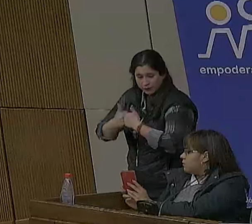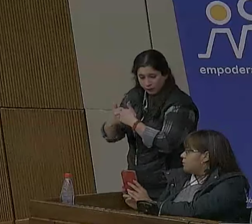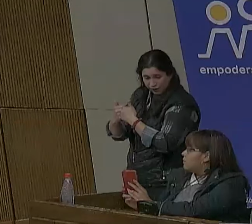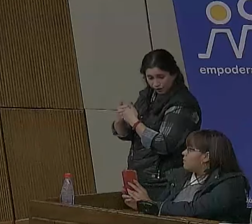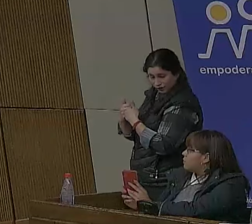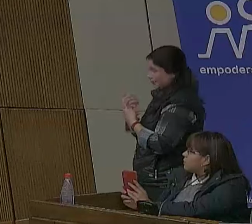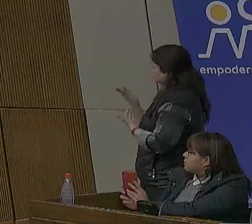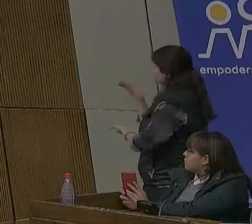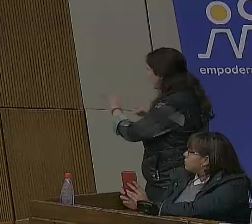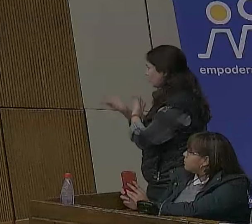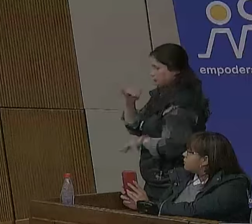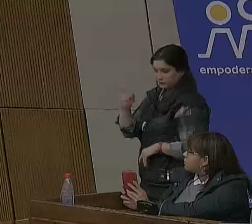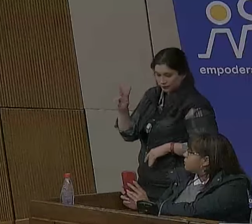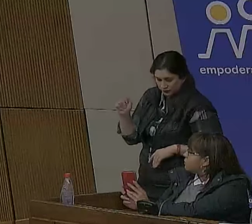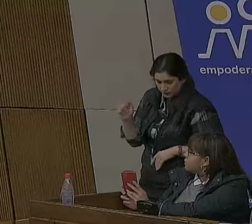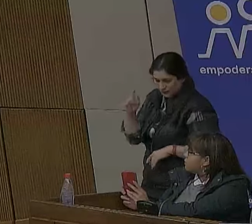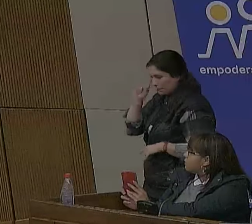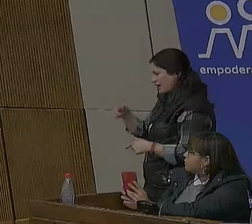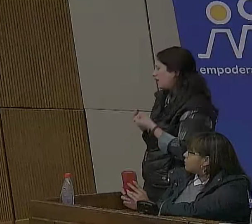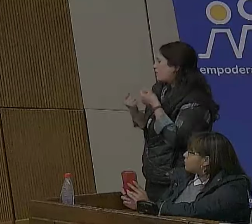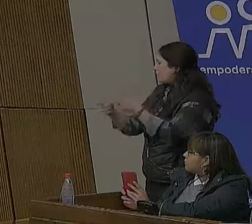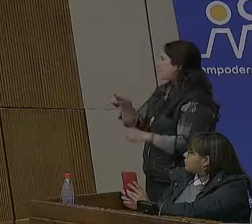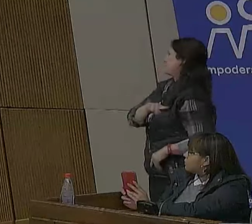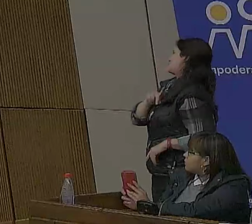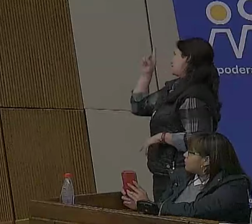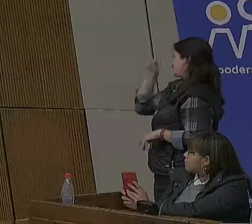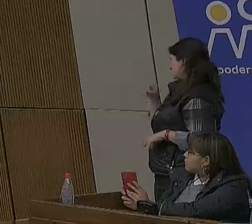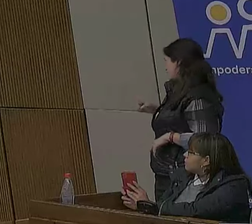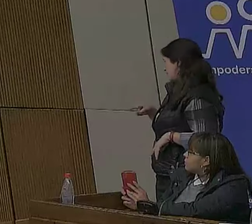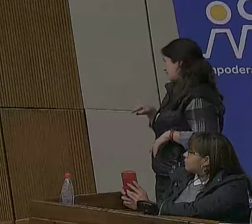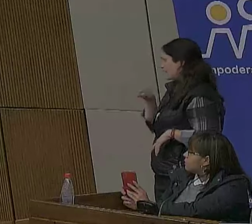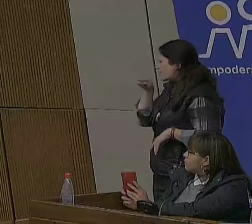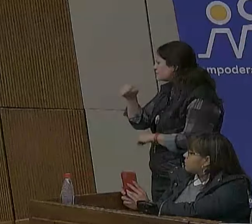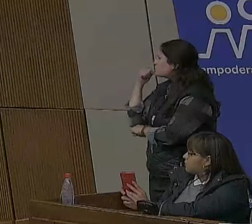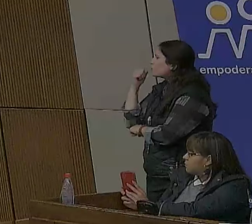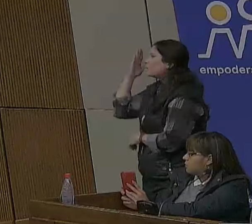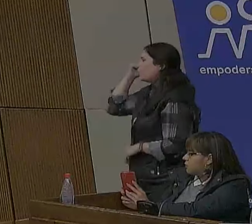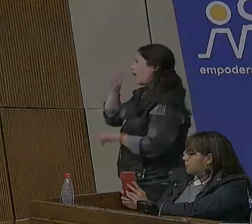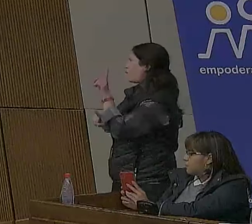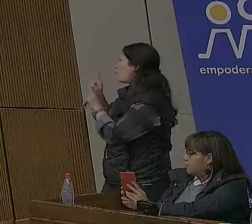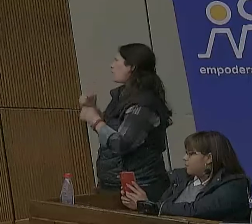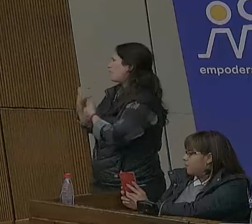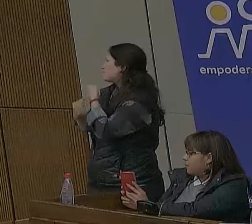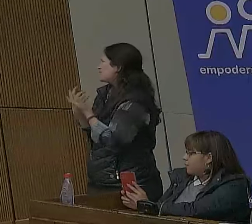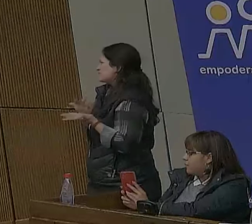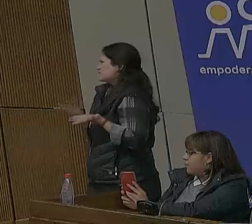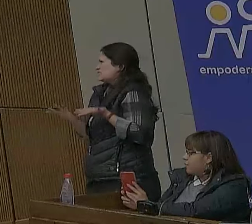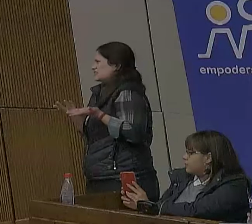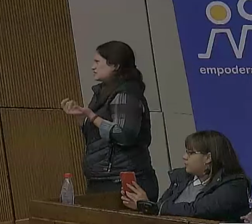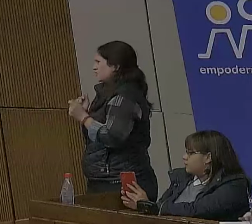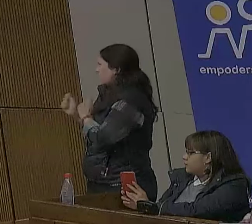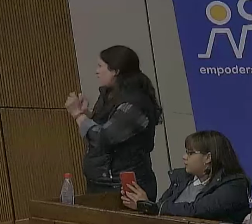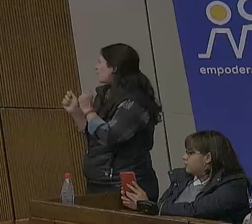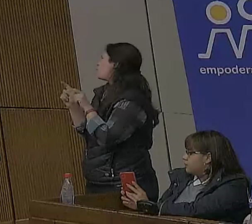Dice que el tema de los impuestos, la empresa debe mejorar el incentivo fiscal para que pueda darle oportunidad a la persona con discapacidad de tener una vida digna,